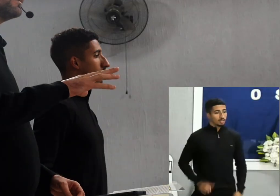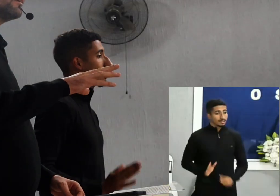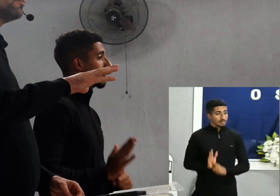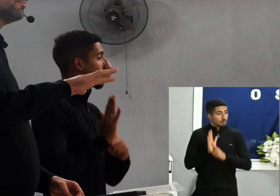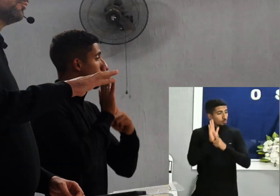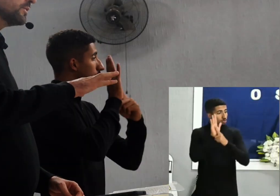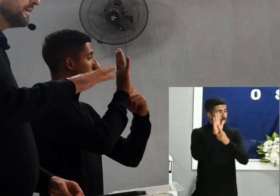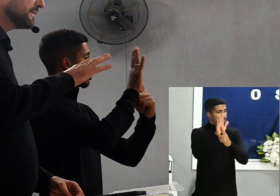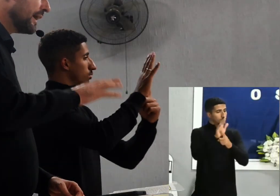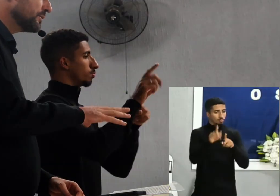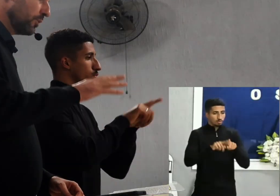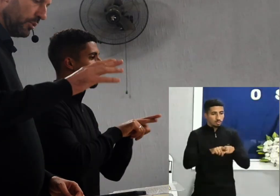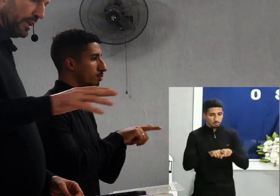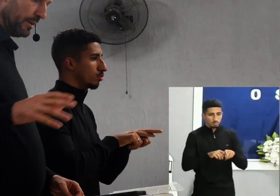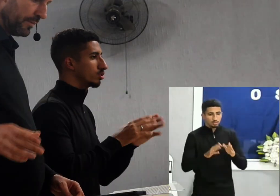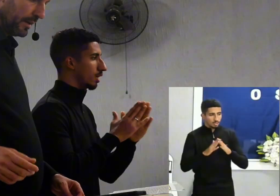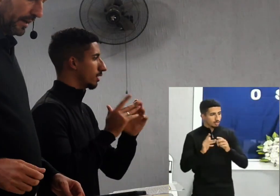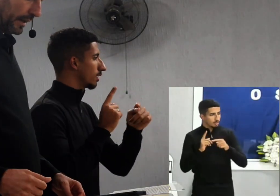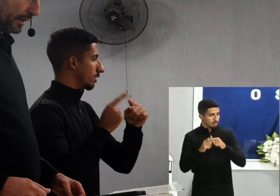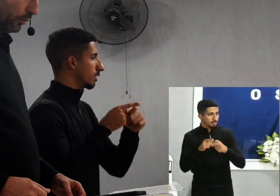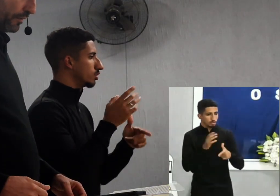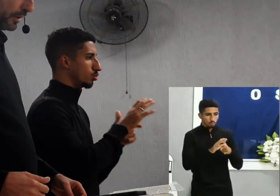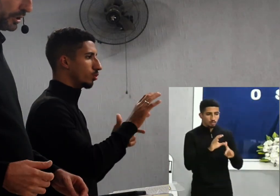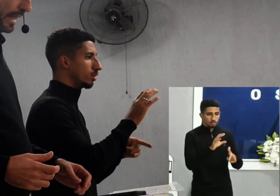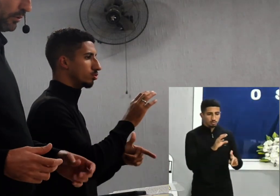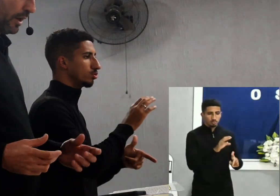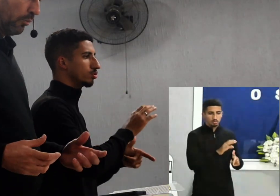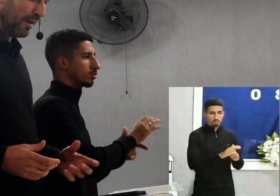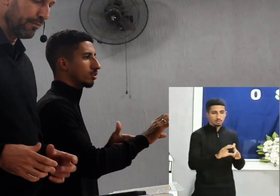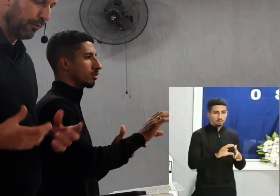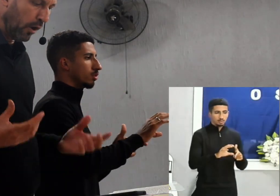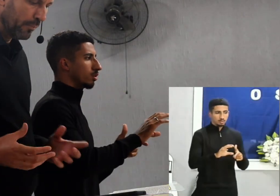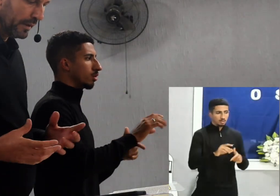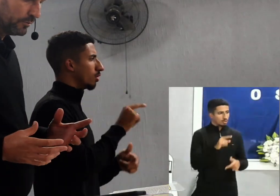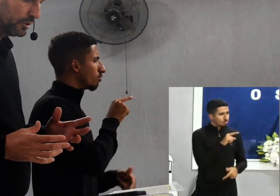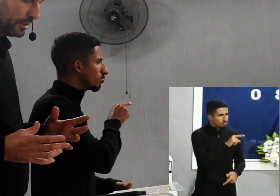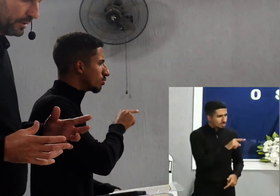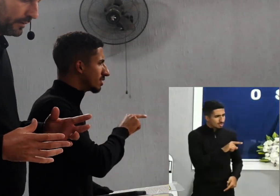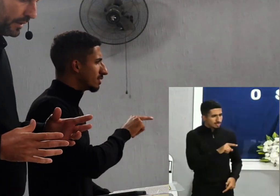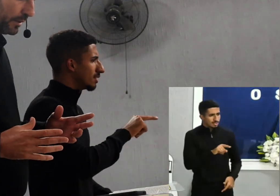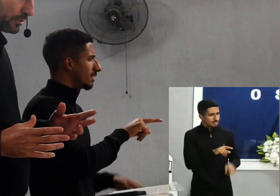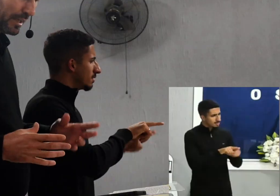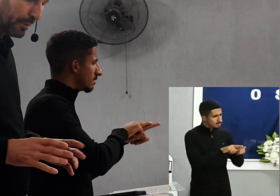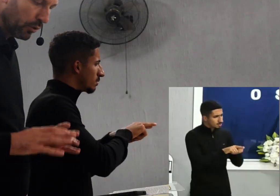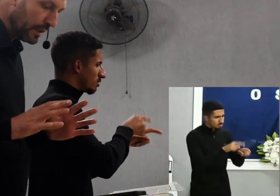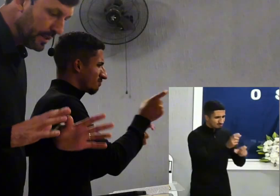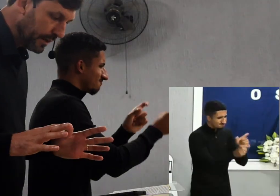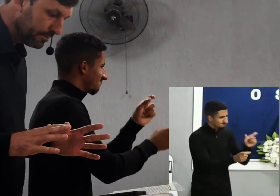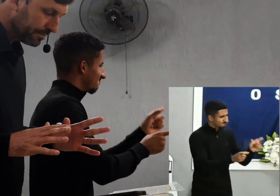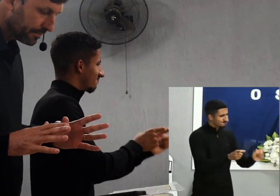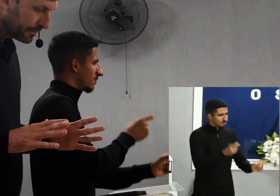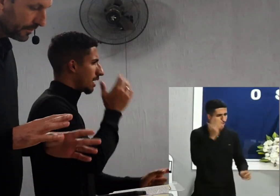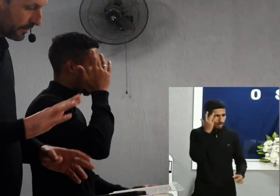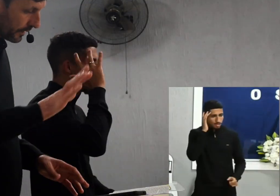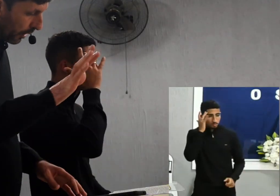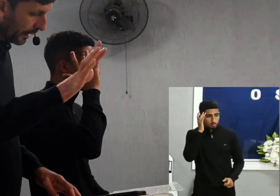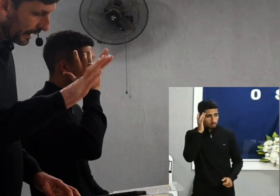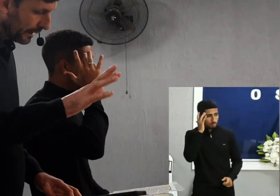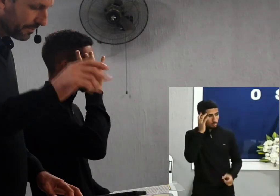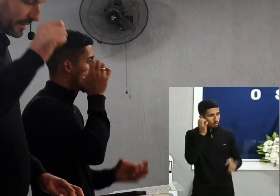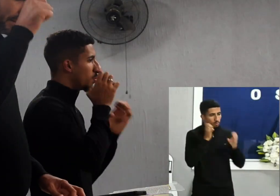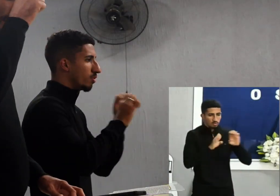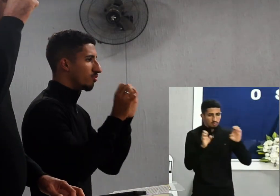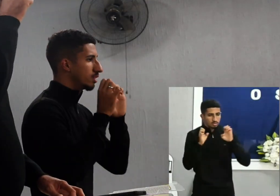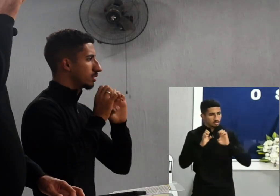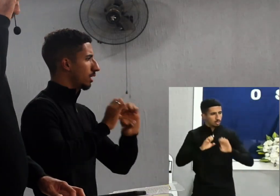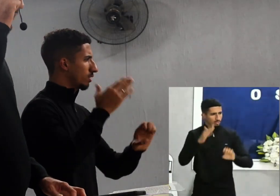olha, vocês acham que o evangelho é uma forma de sabedoria? Calma